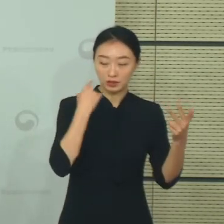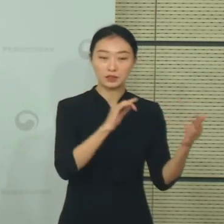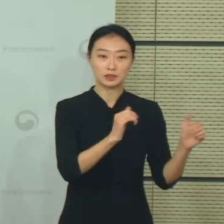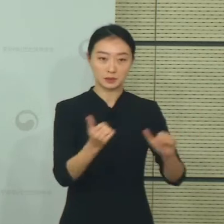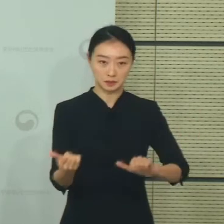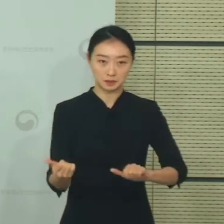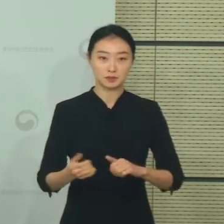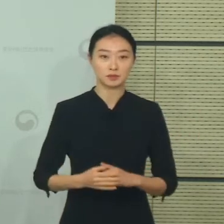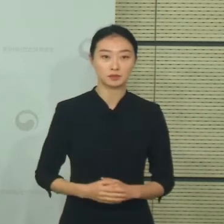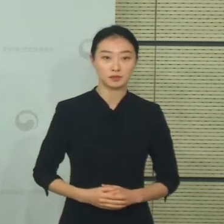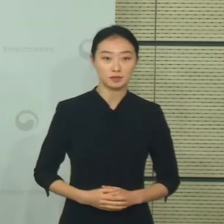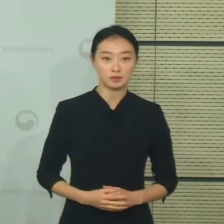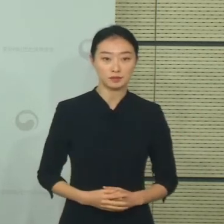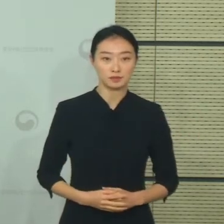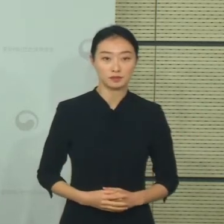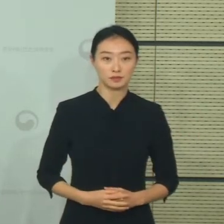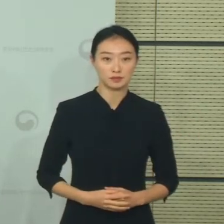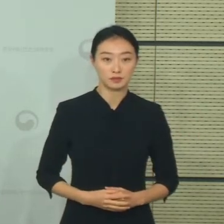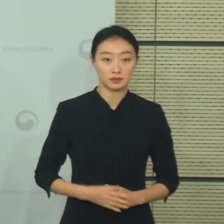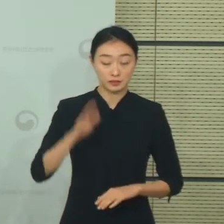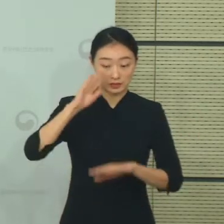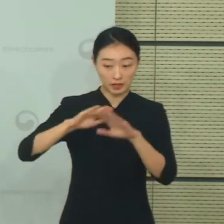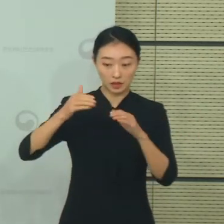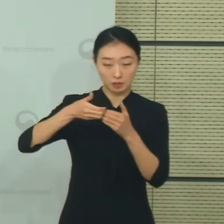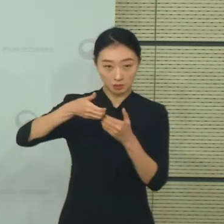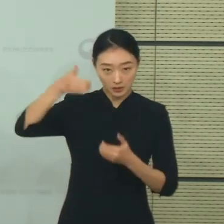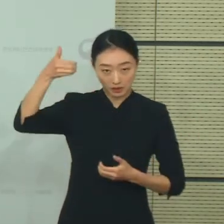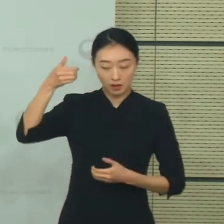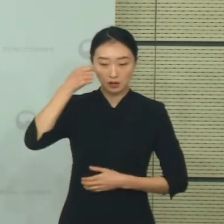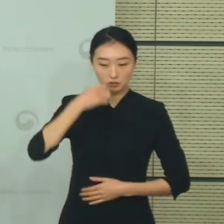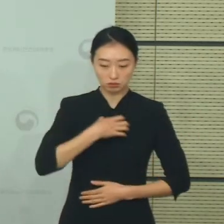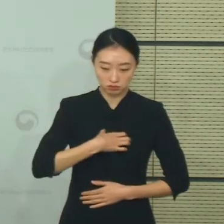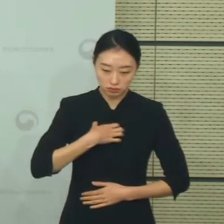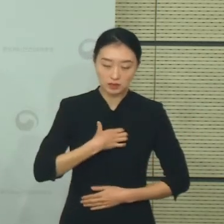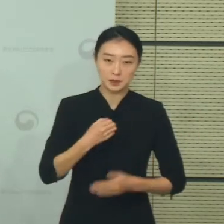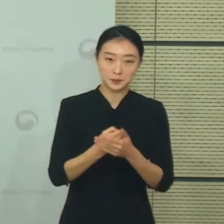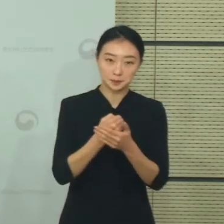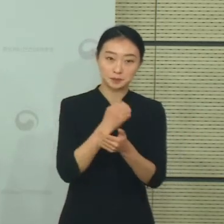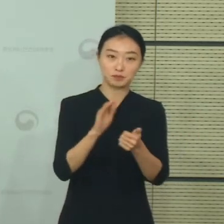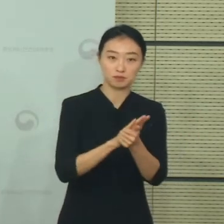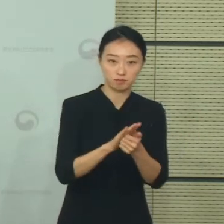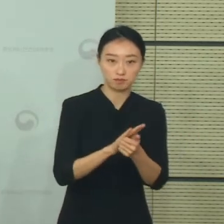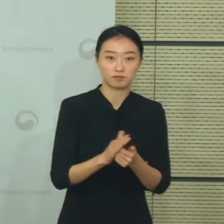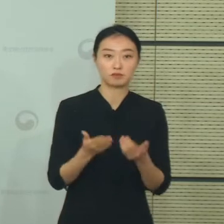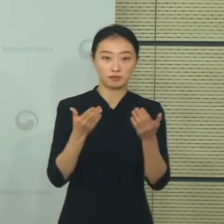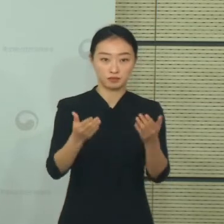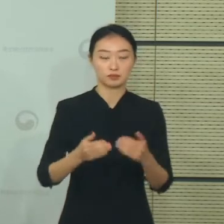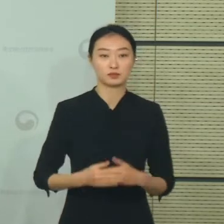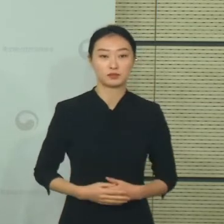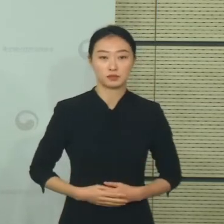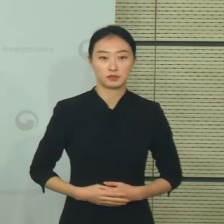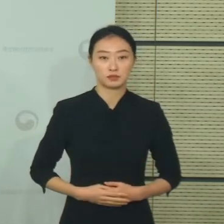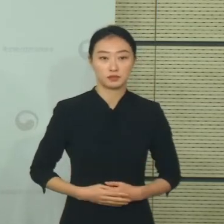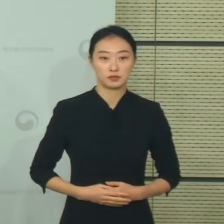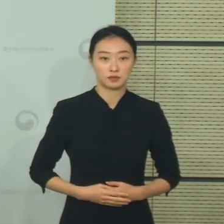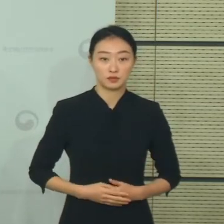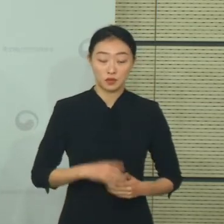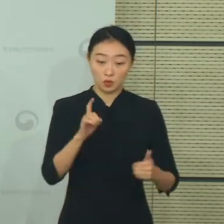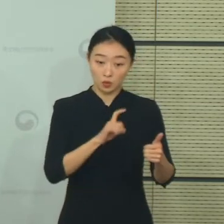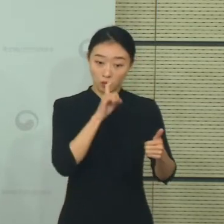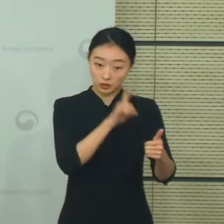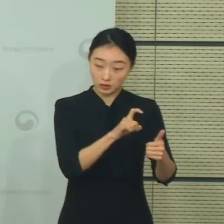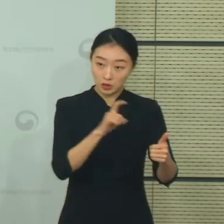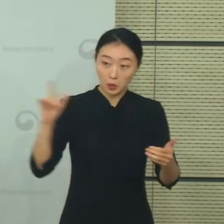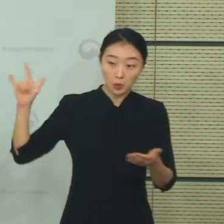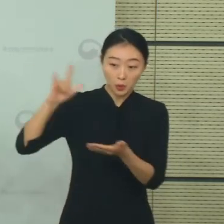사망하셨습니다. 상가 조회를 표하고 고인의 명복을 빕니다. 확진자 중 검역 단계에서